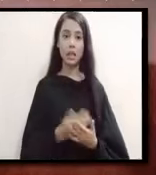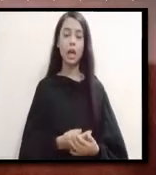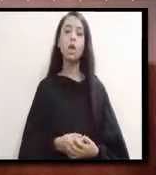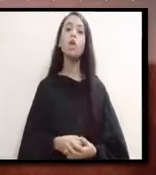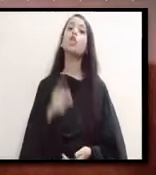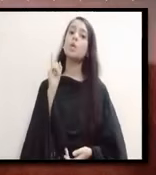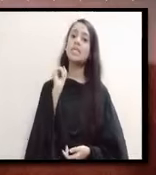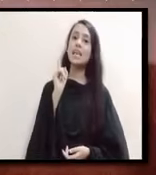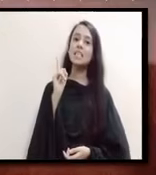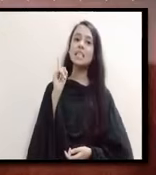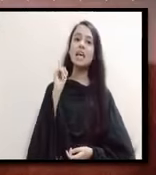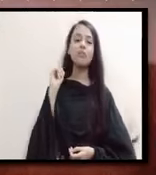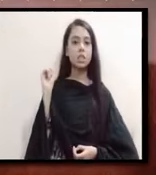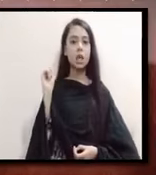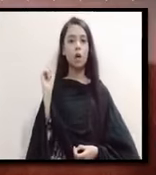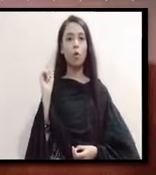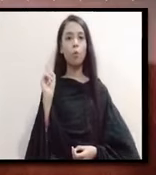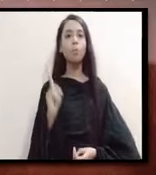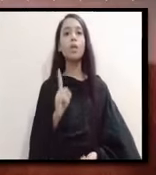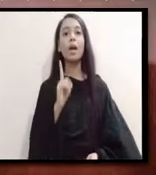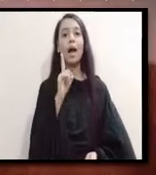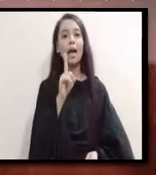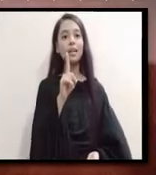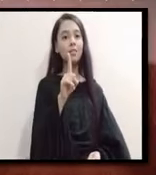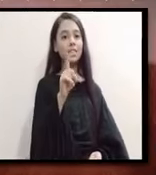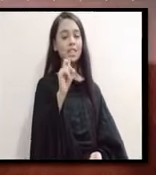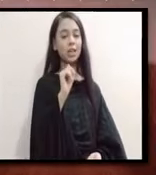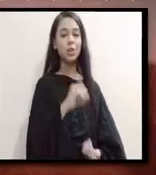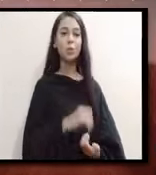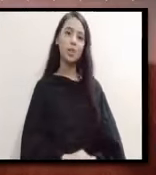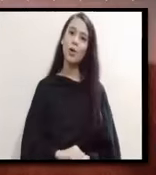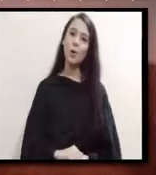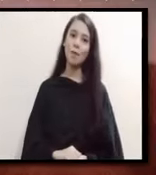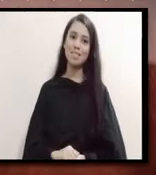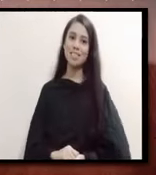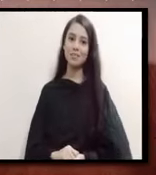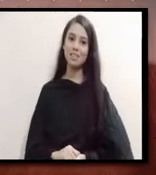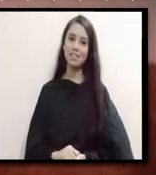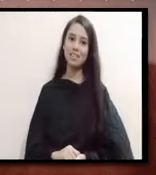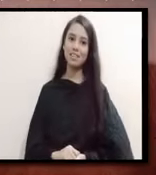दी सकते हमागें है